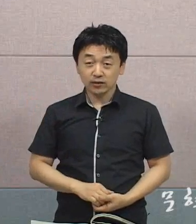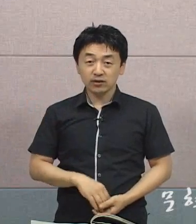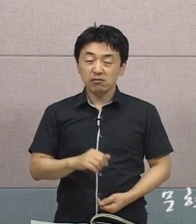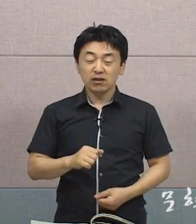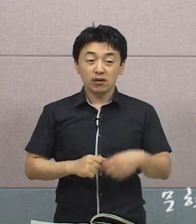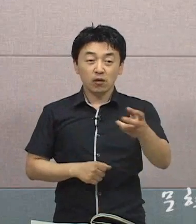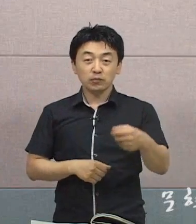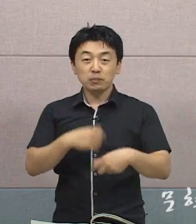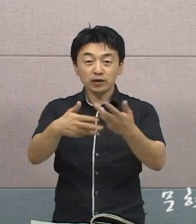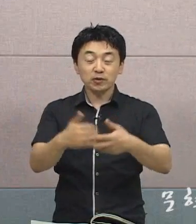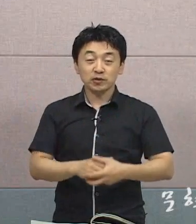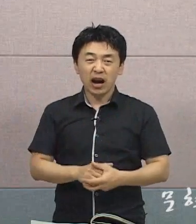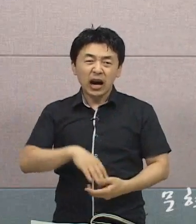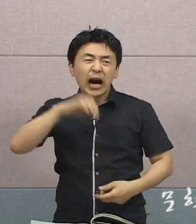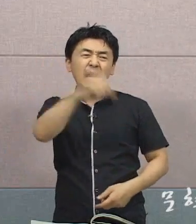단어는요, 막 설명했어.